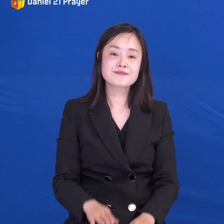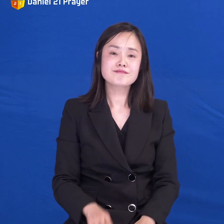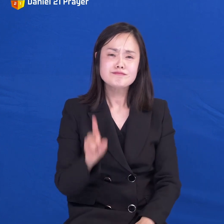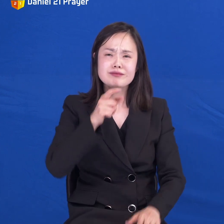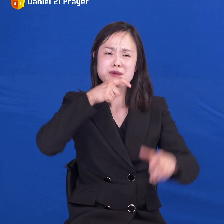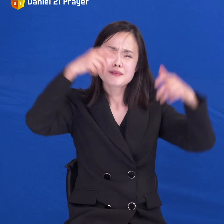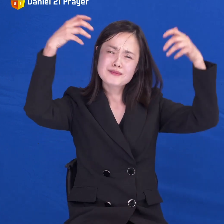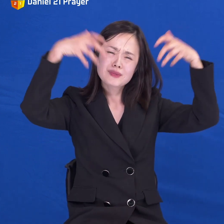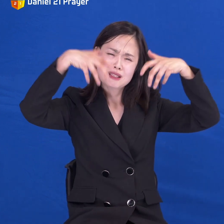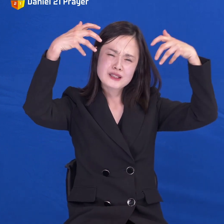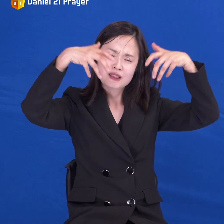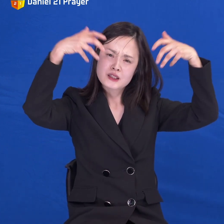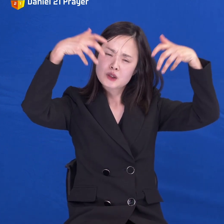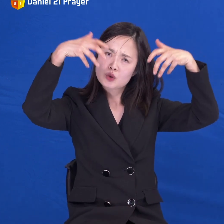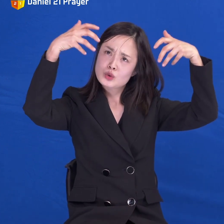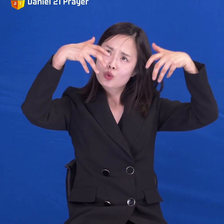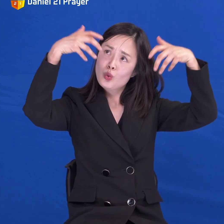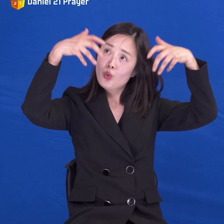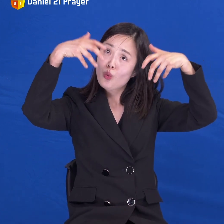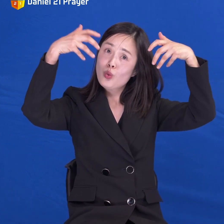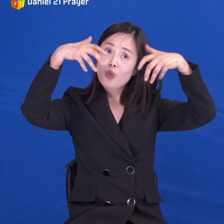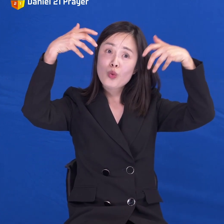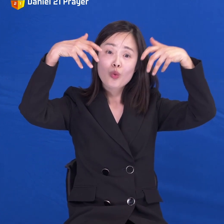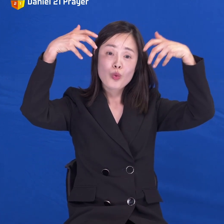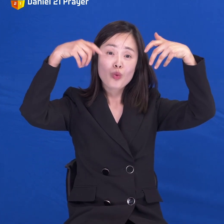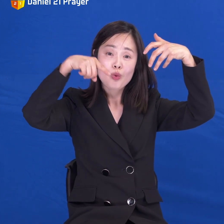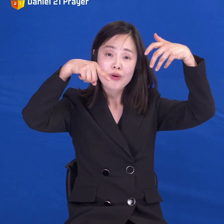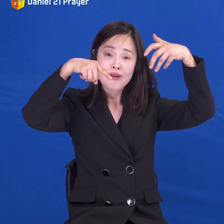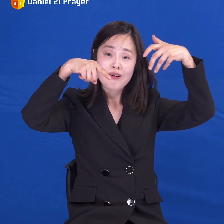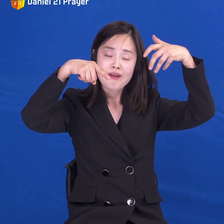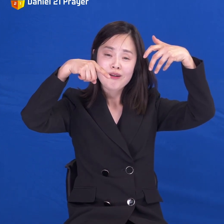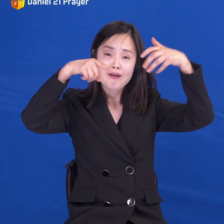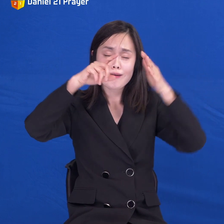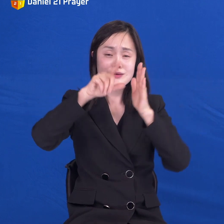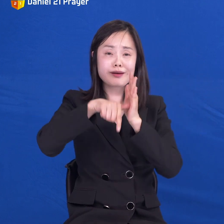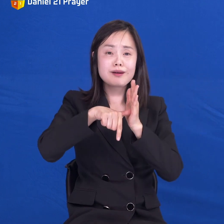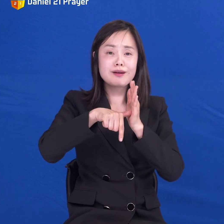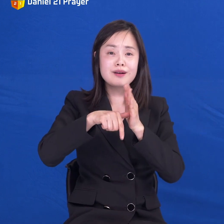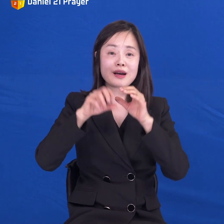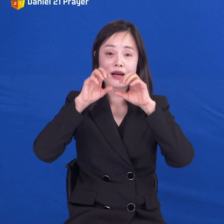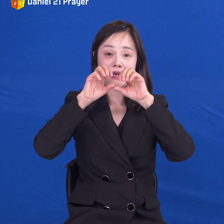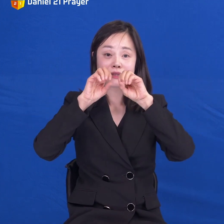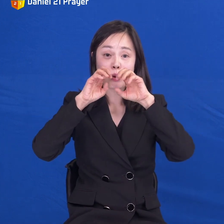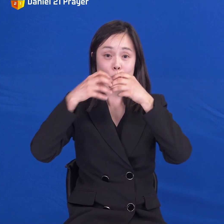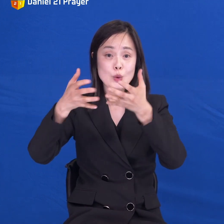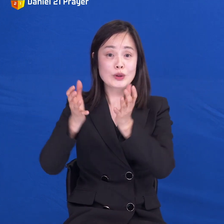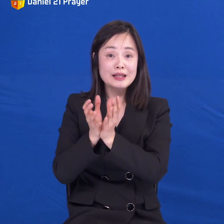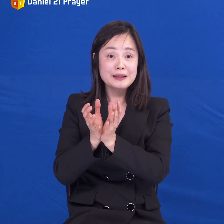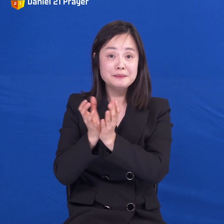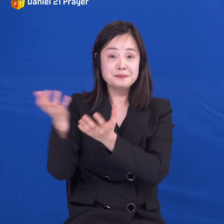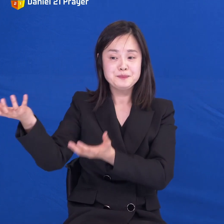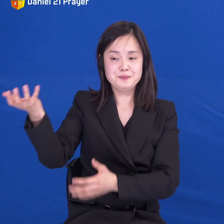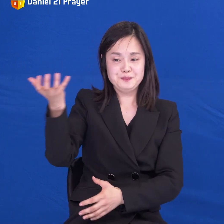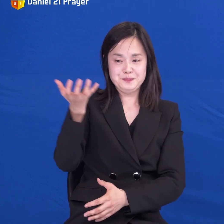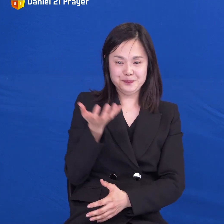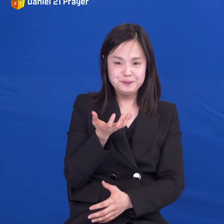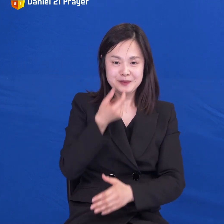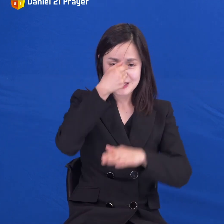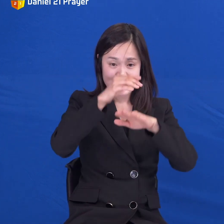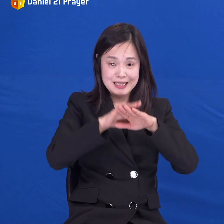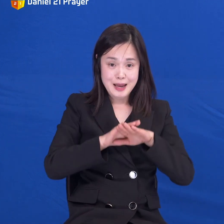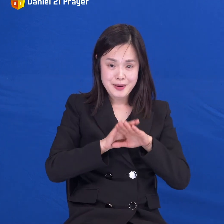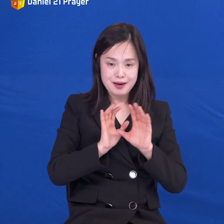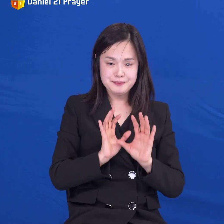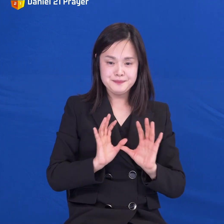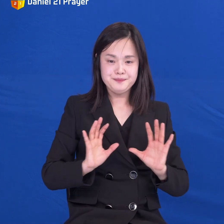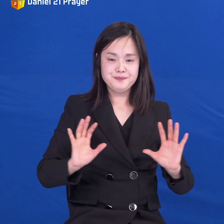작게 옵니다. 원주민들이 선교팀이 와서 예배하려고 다 꽉 차 모였는데 이 비가